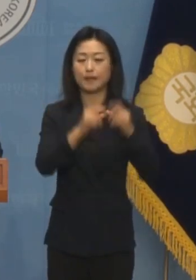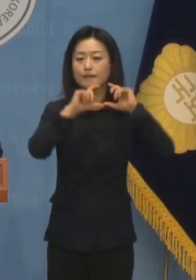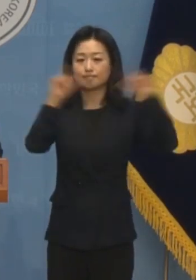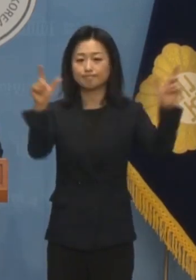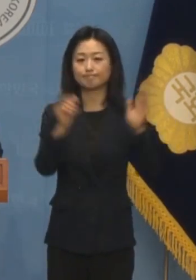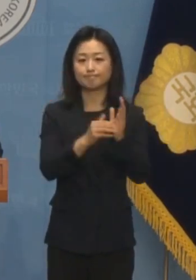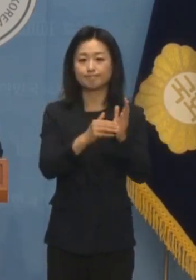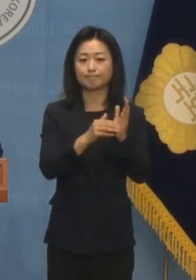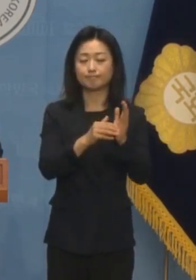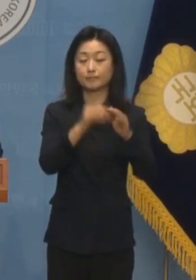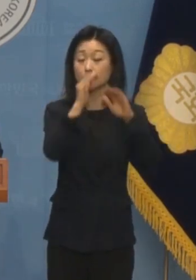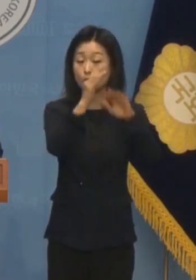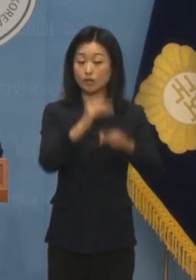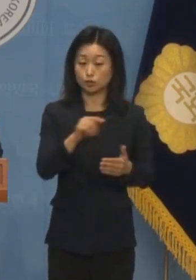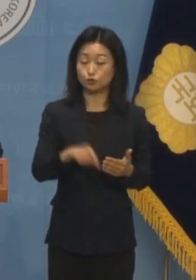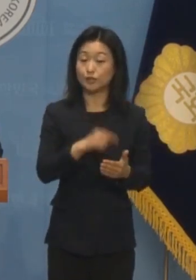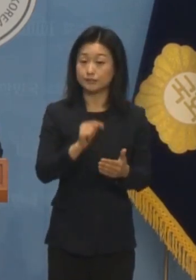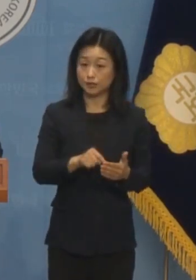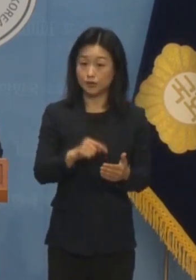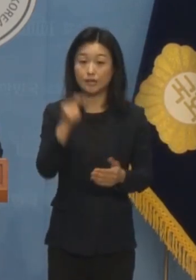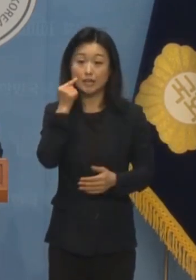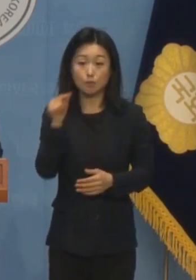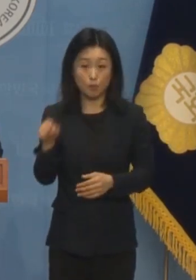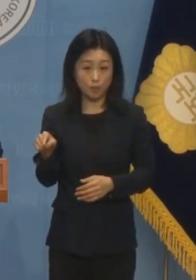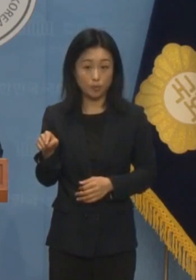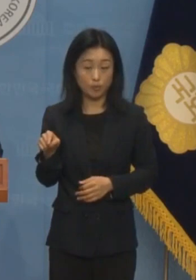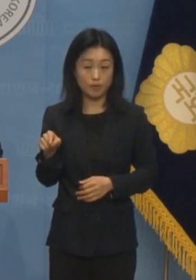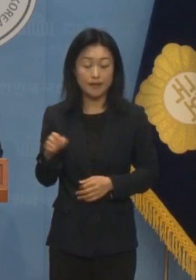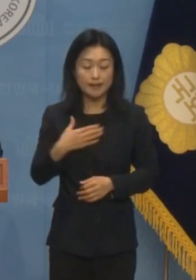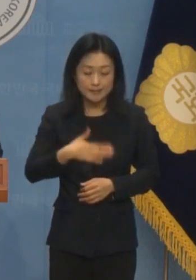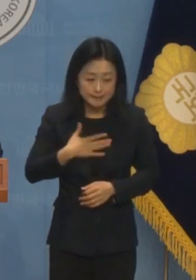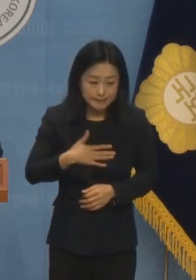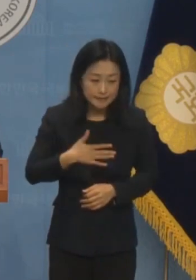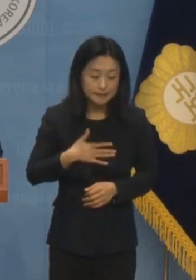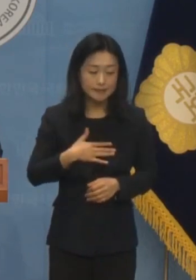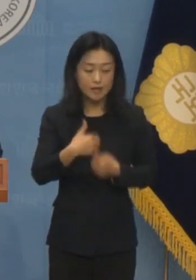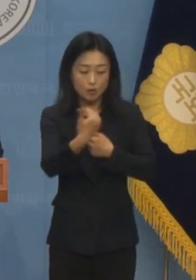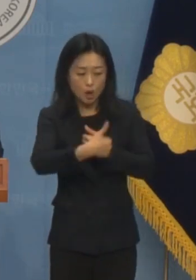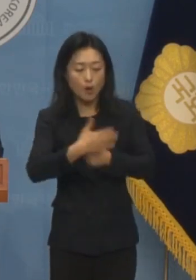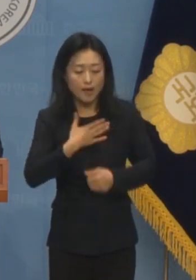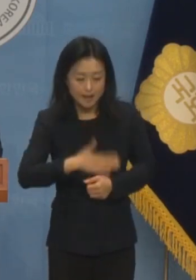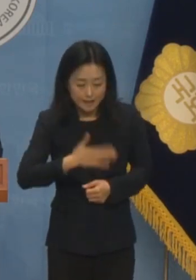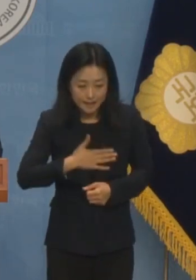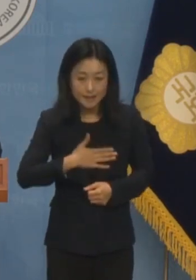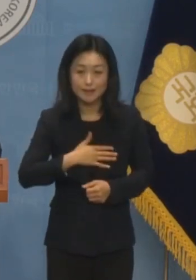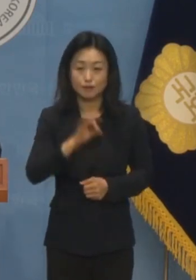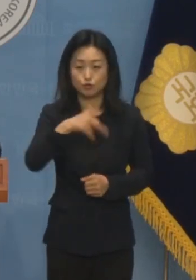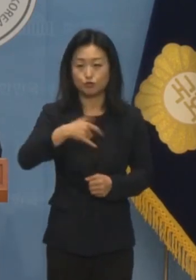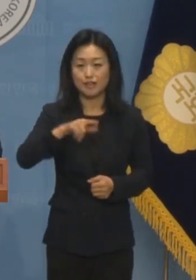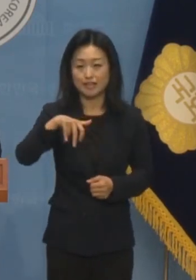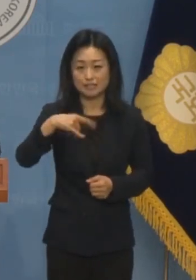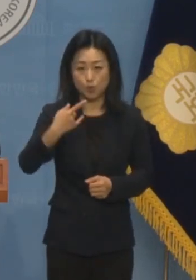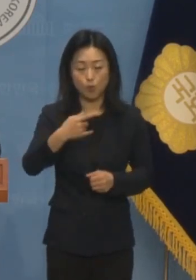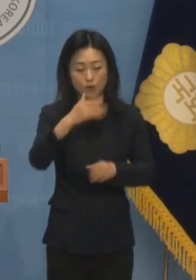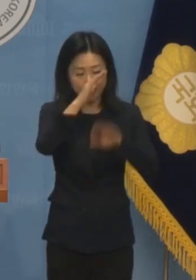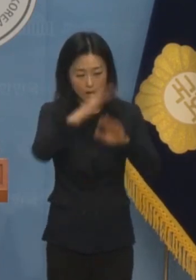천명했고이 과정에서 일본 정부가 유네스코의 권을 받아들여서 유네스코